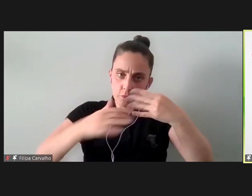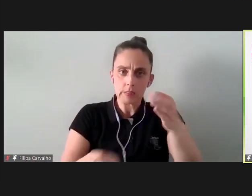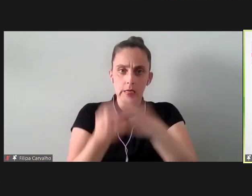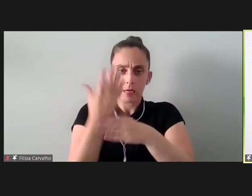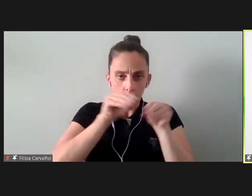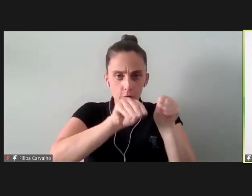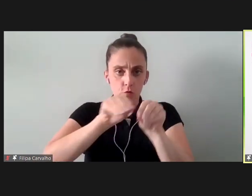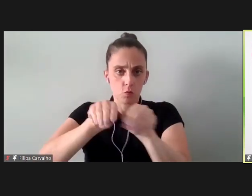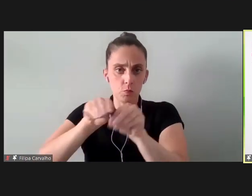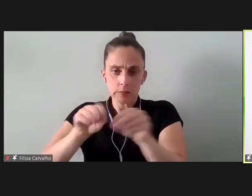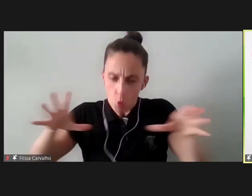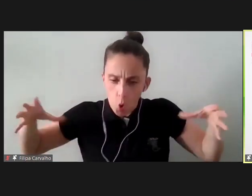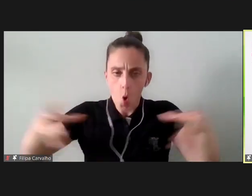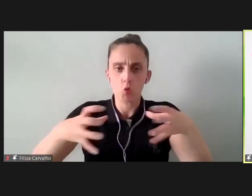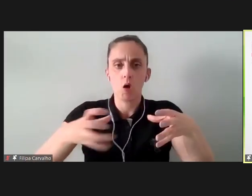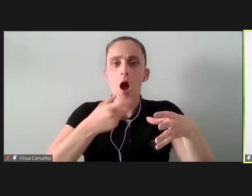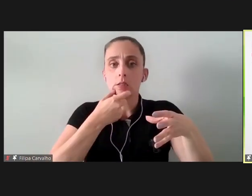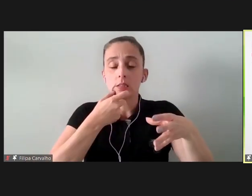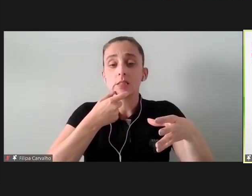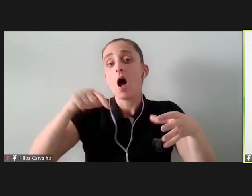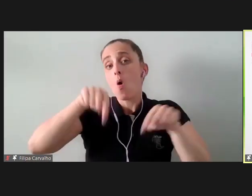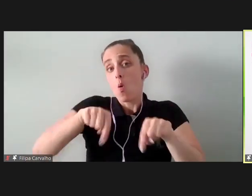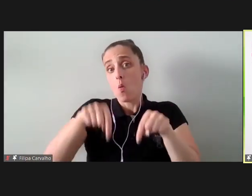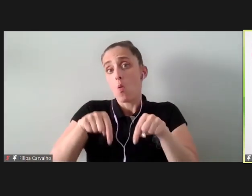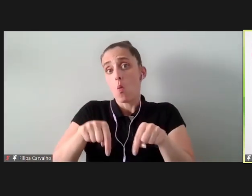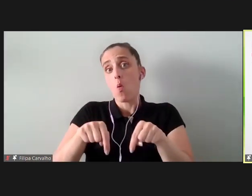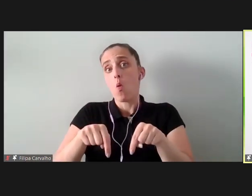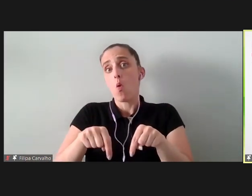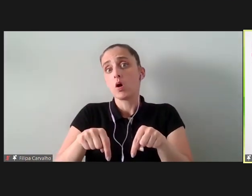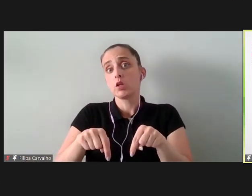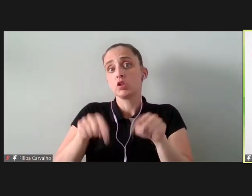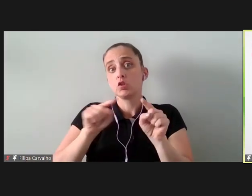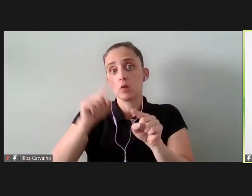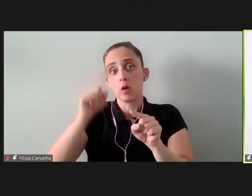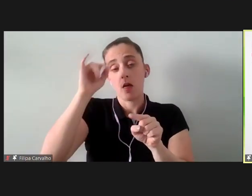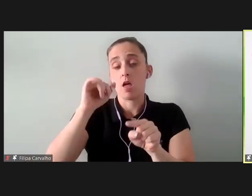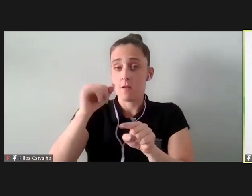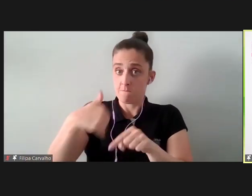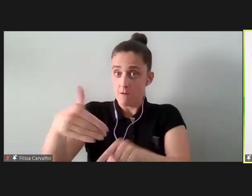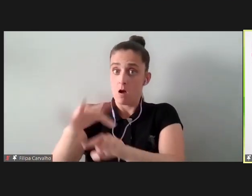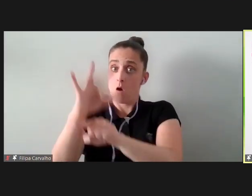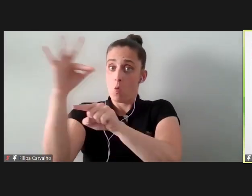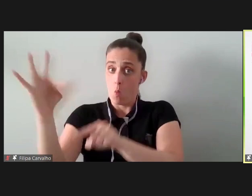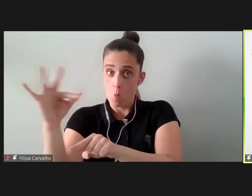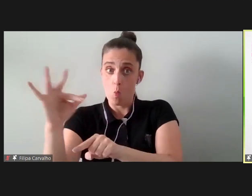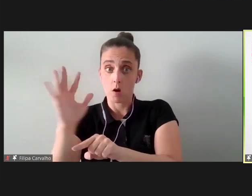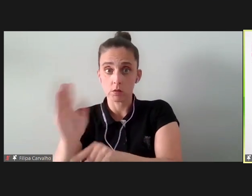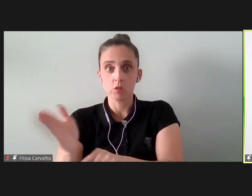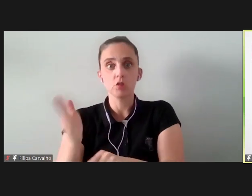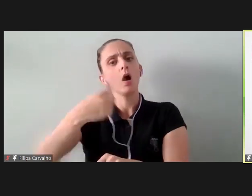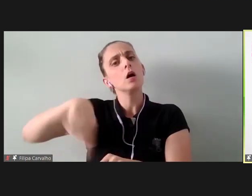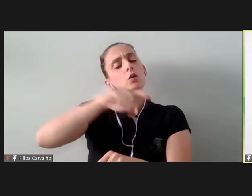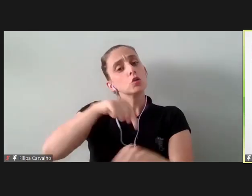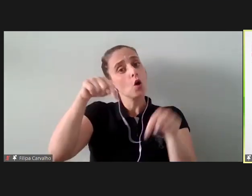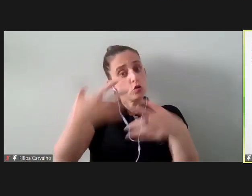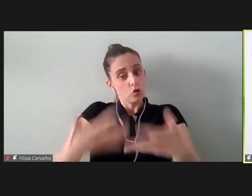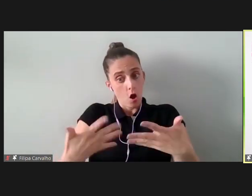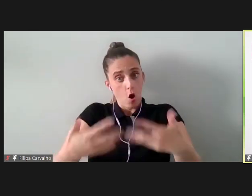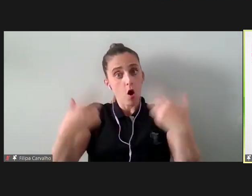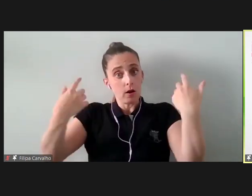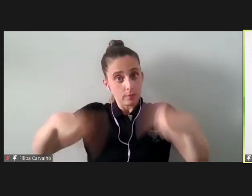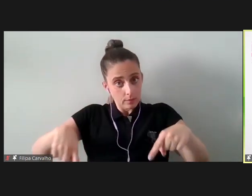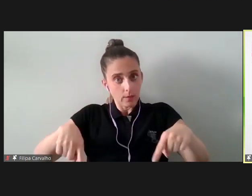que temos hoje disponibilizado, e isto não é uma ideia, isto vai para a quarta edição, o produto que hoje temos em cima da